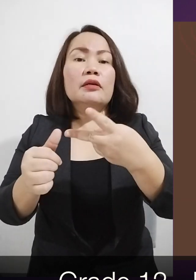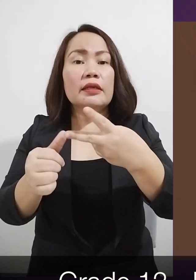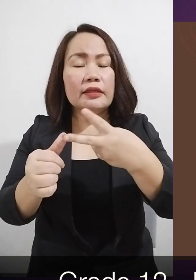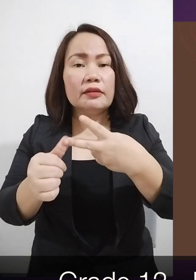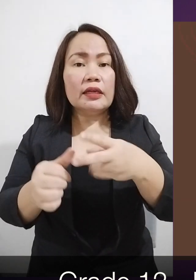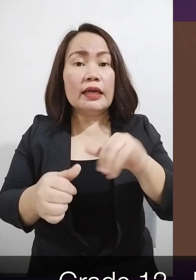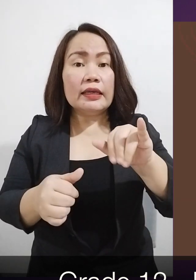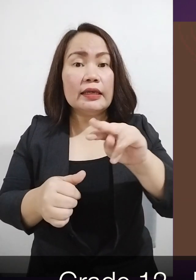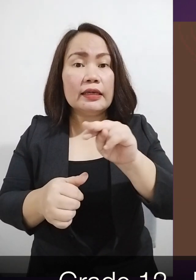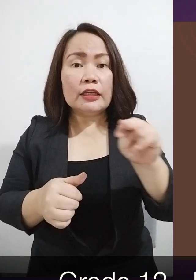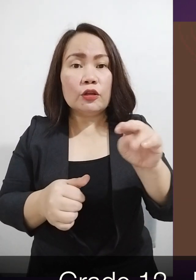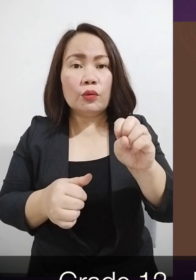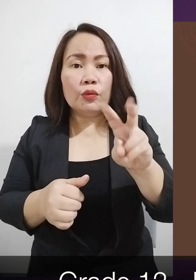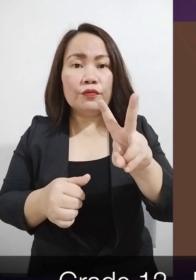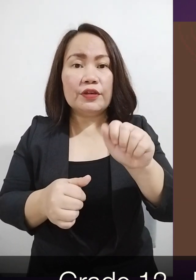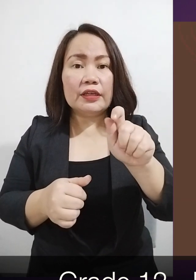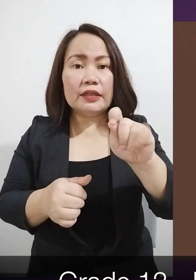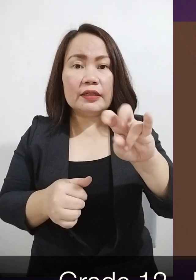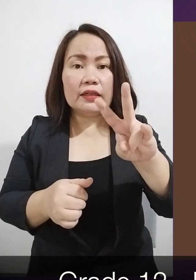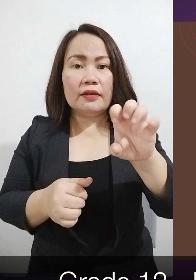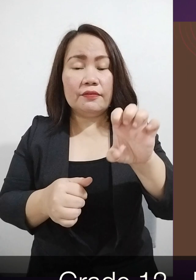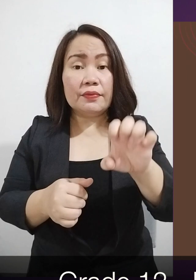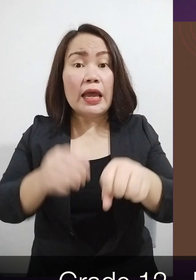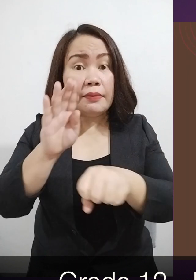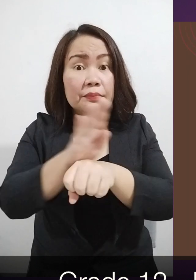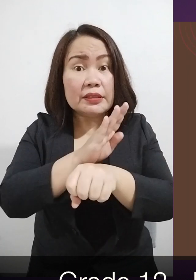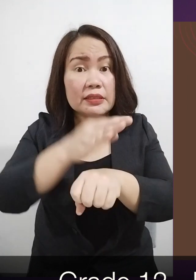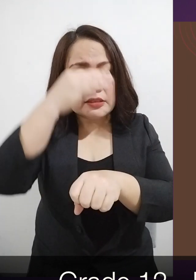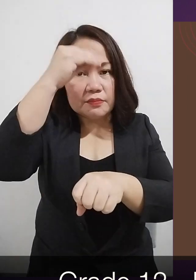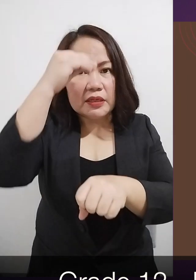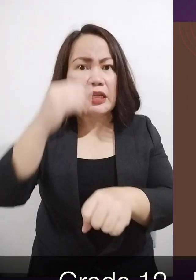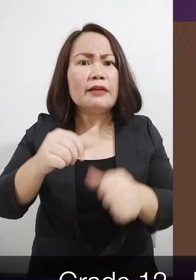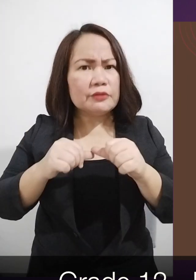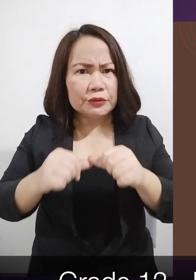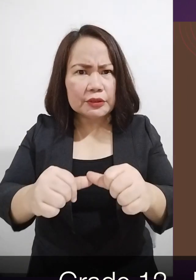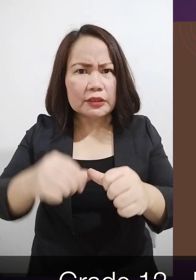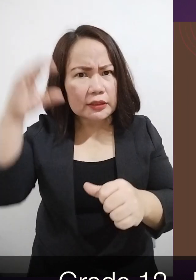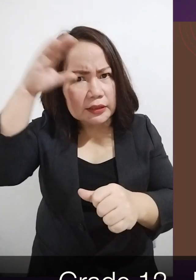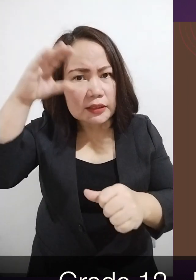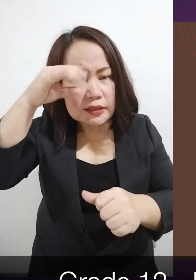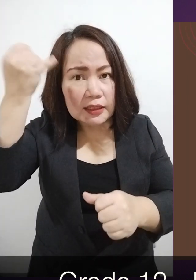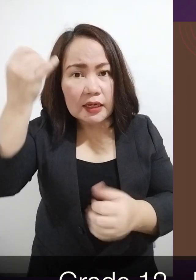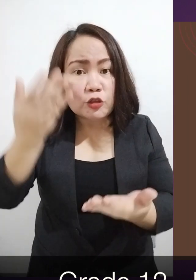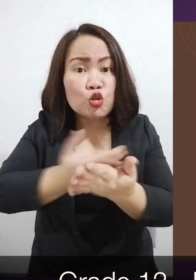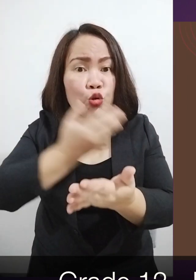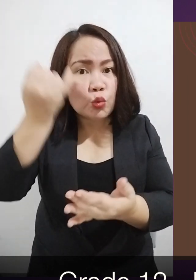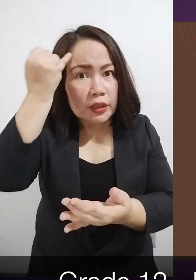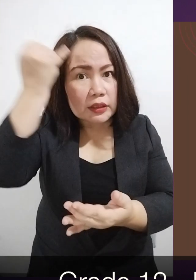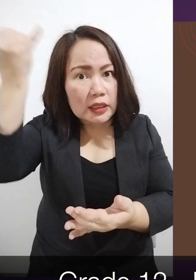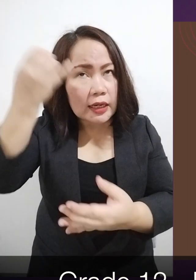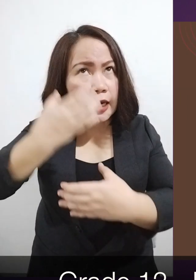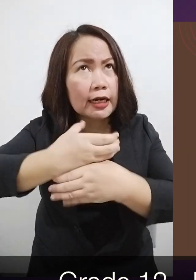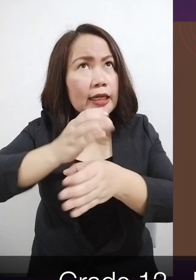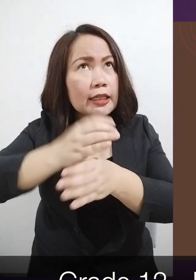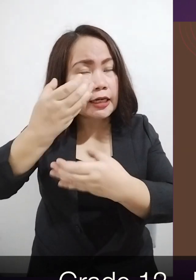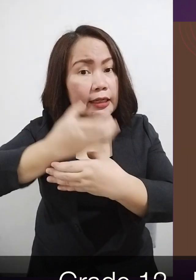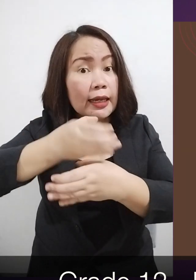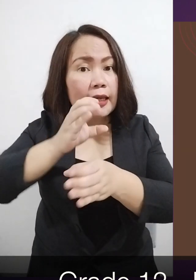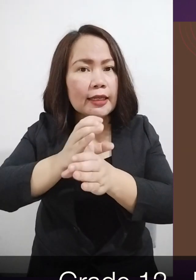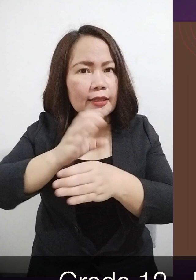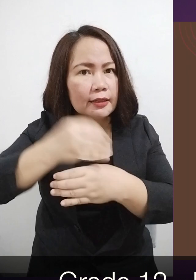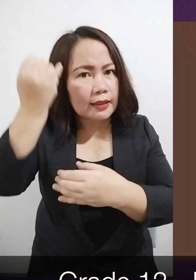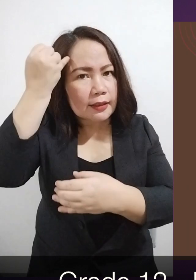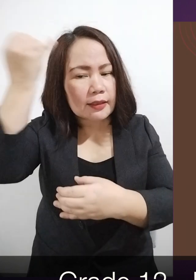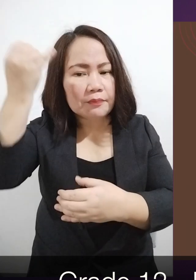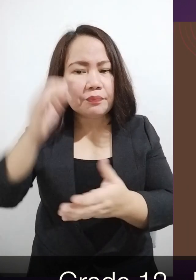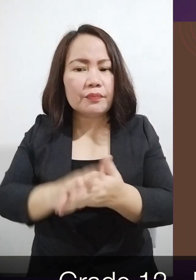2. Innovative. Ang mga negosyante ay patuloy na naghahanap ng mga bagong ideya at kailangan niyang maging malikhain.